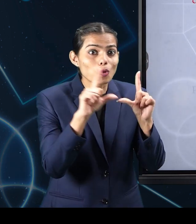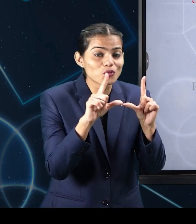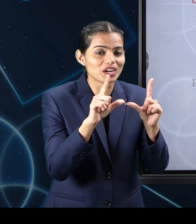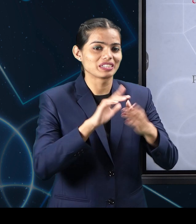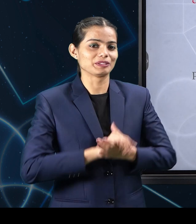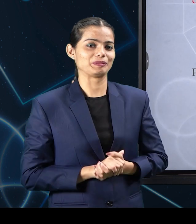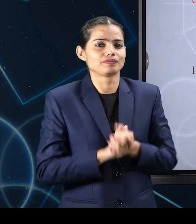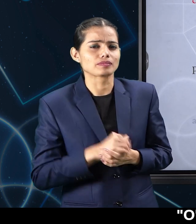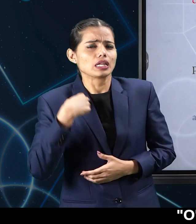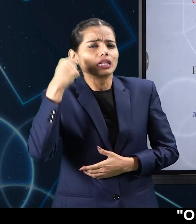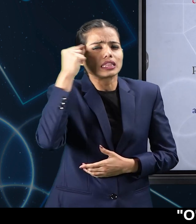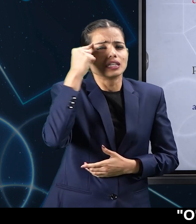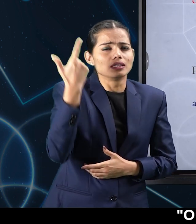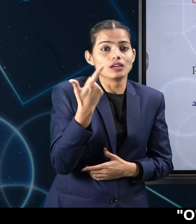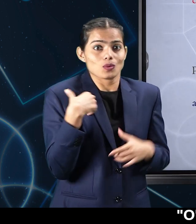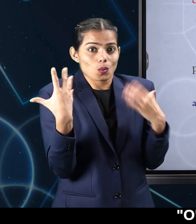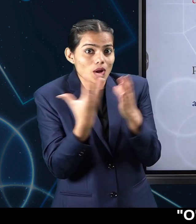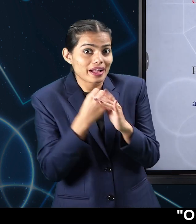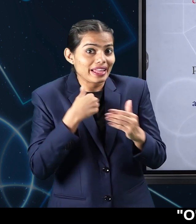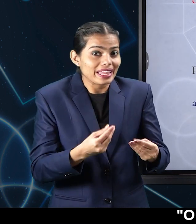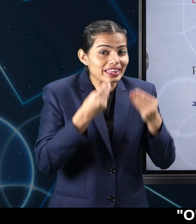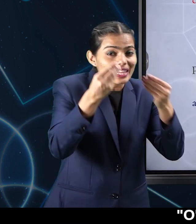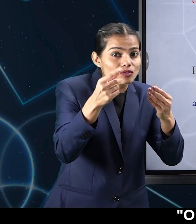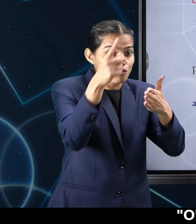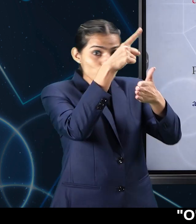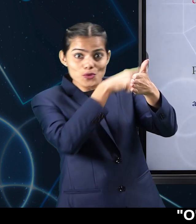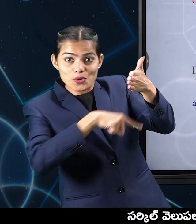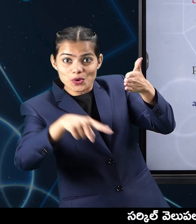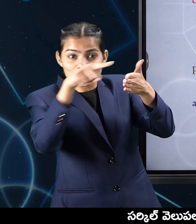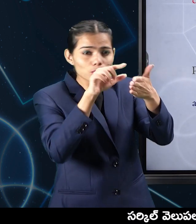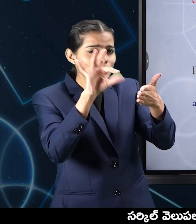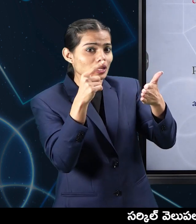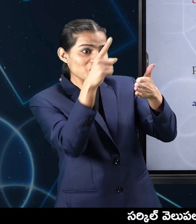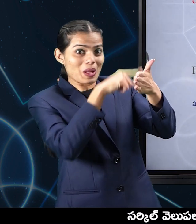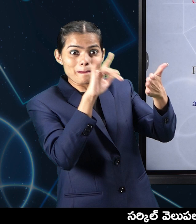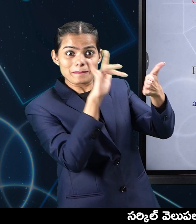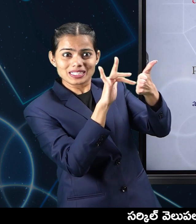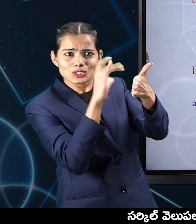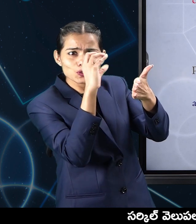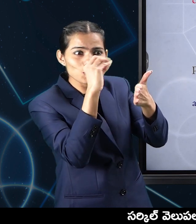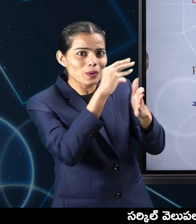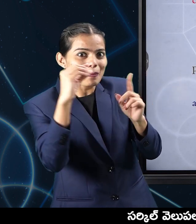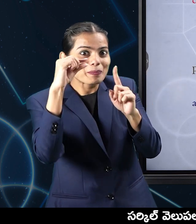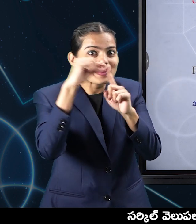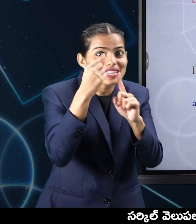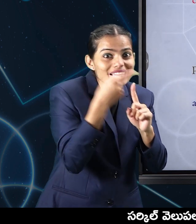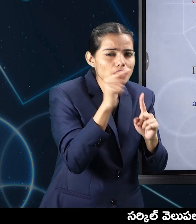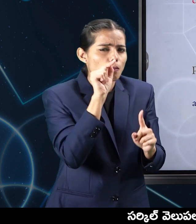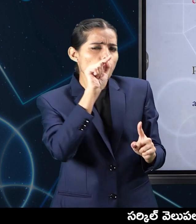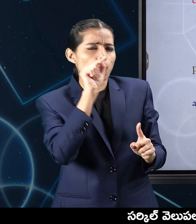రుజువు: O మధ్యలో ఉన్న సర్కిల్ మరియు P అనేది సర్కిల్ వెలుపల ఉన్న పాయింట్తో అందించబడిందని